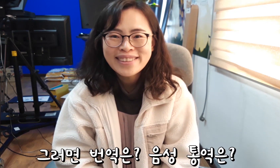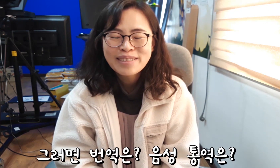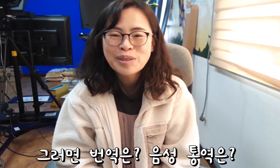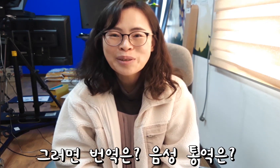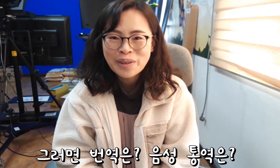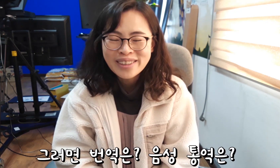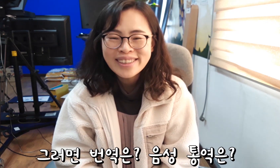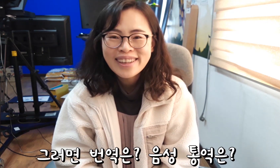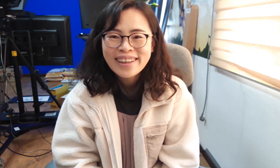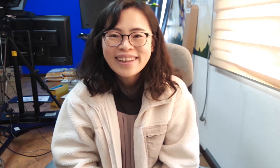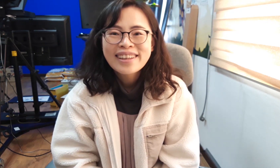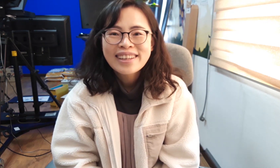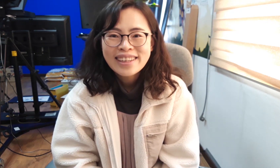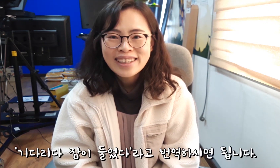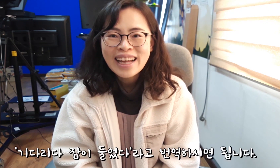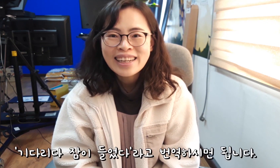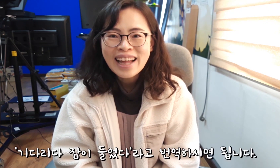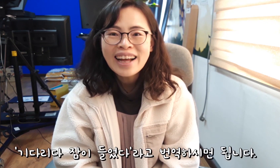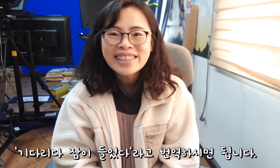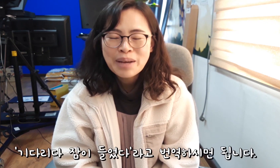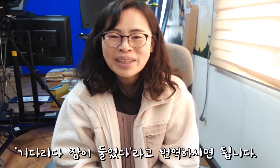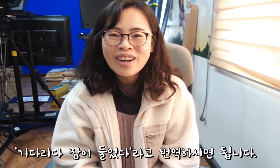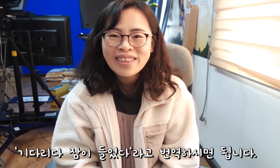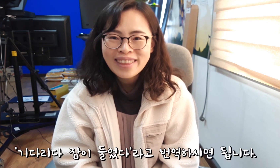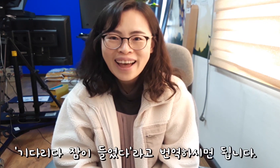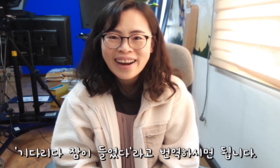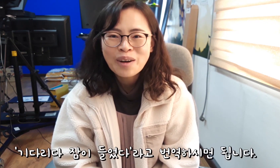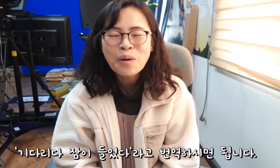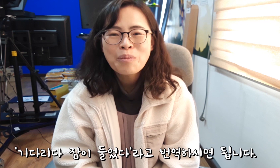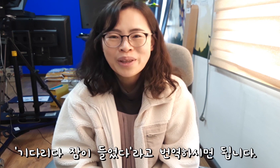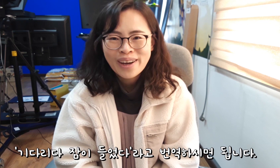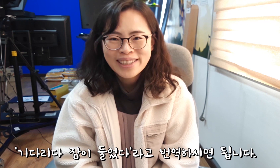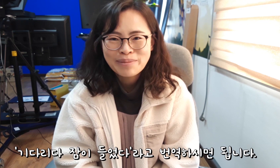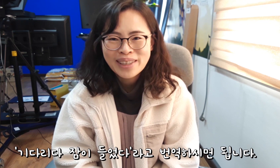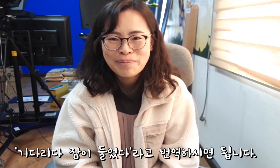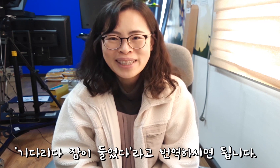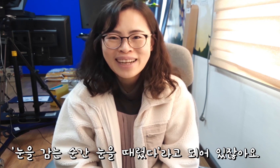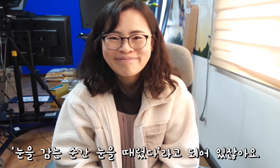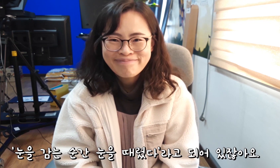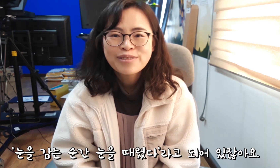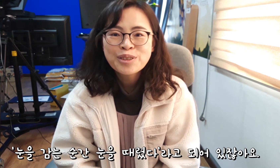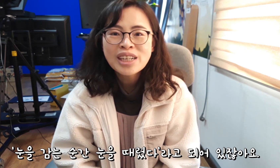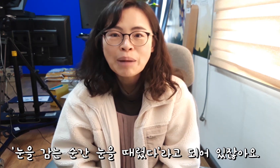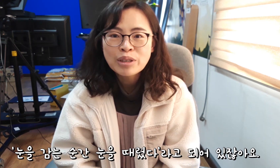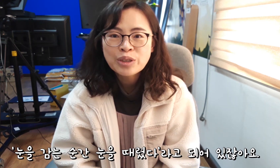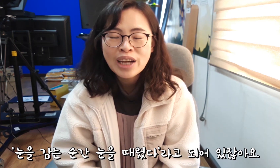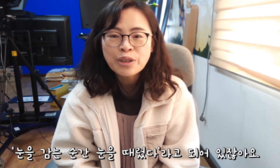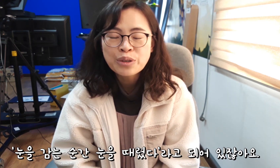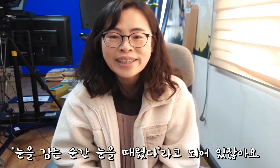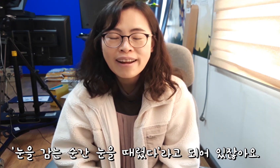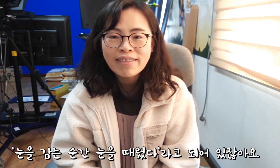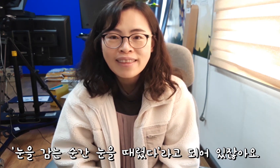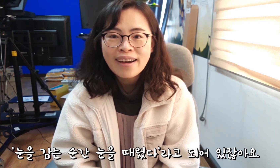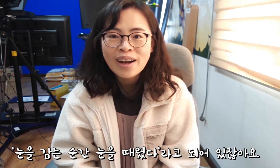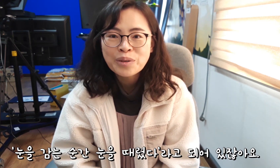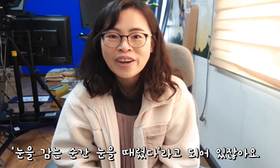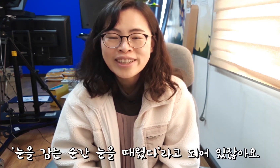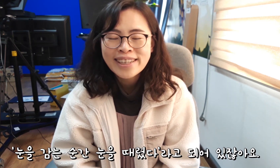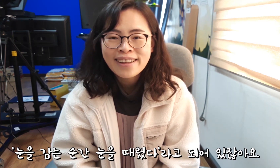음성통역은 기다리다 잠이 들었다 라고 번역하시면 됩니다. 눈을 감는 순간 눈을 때렸다라고 되어